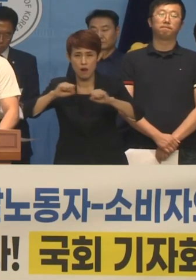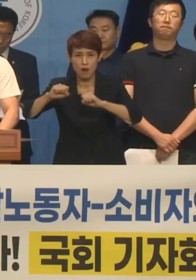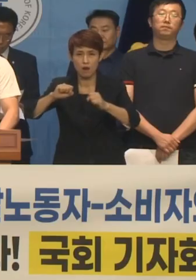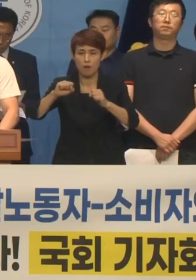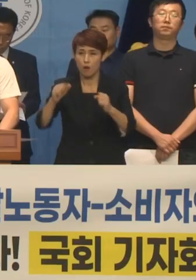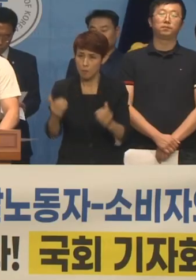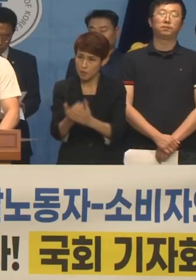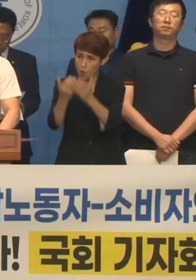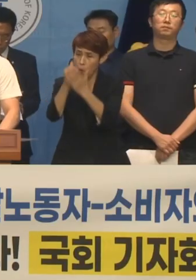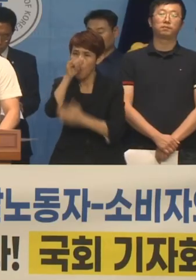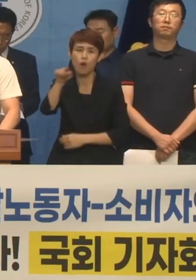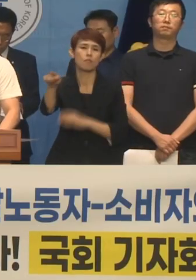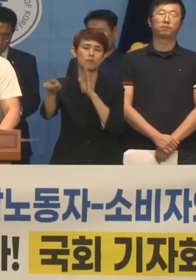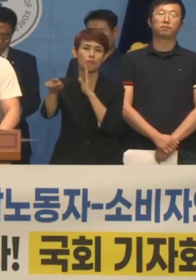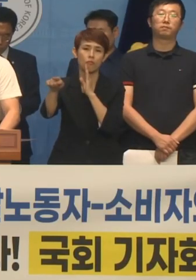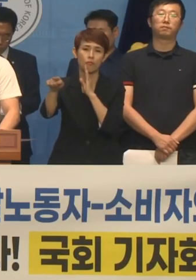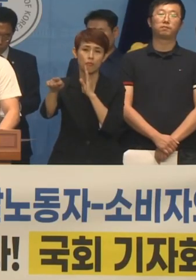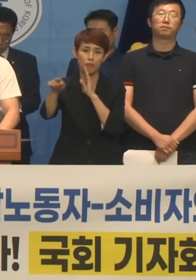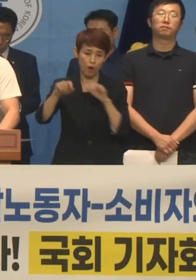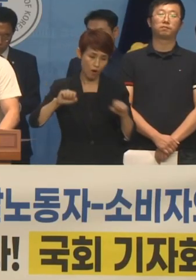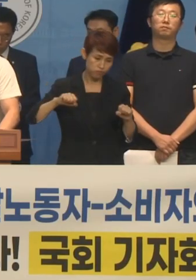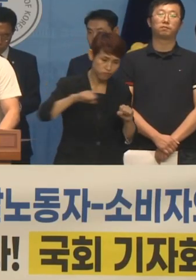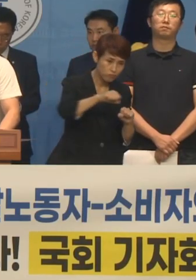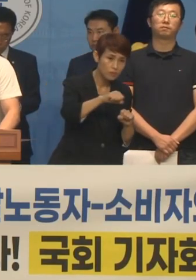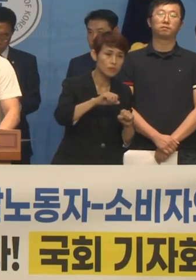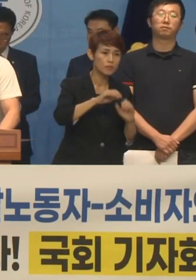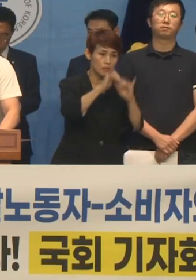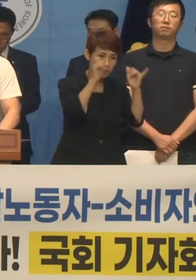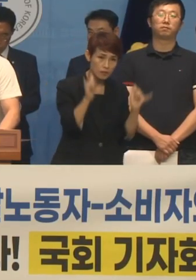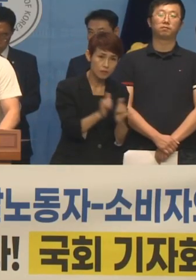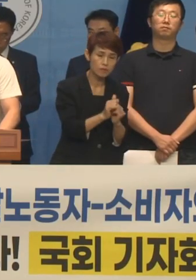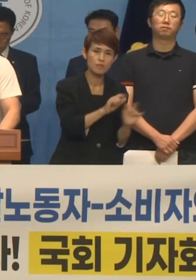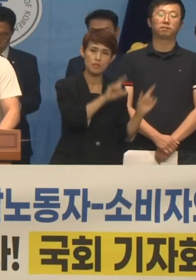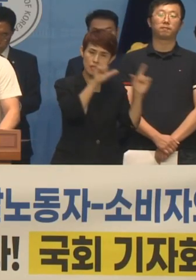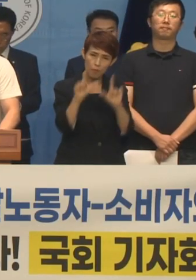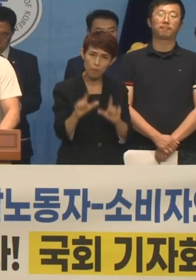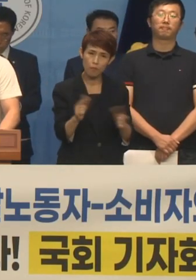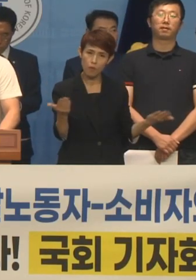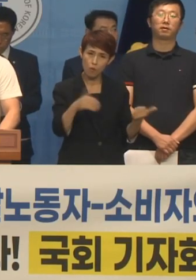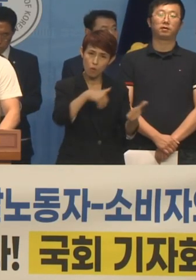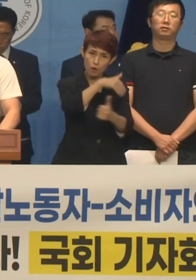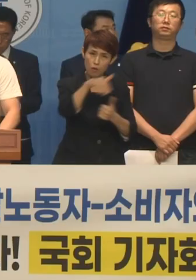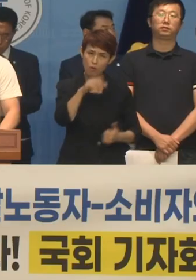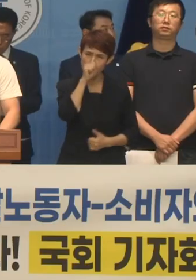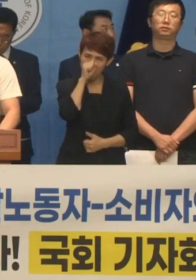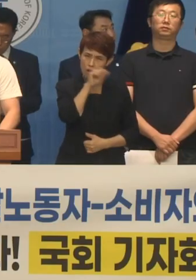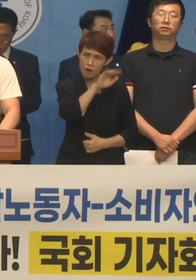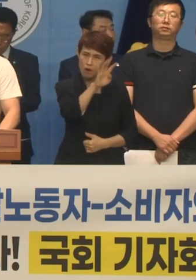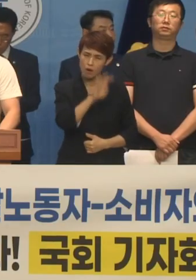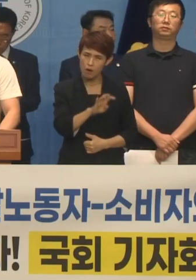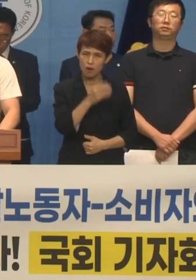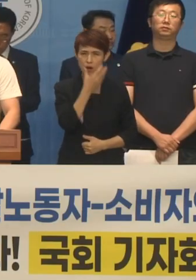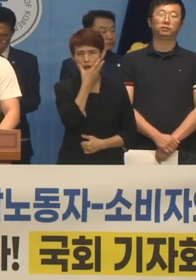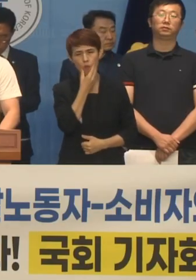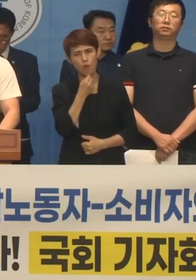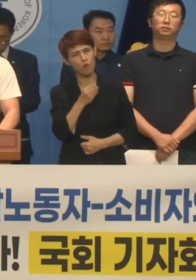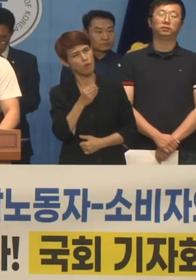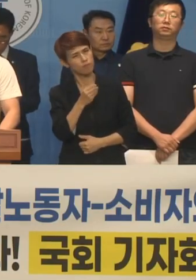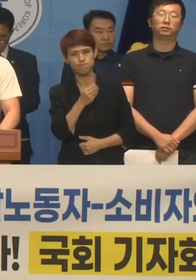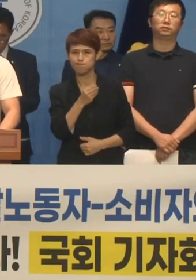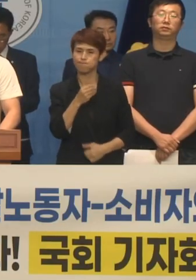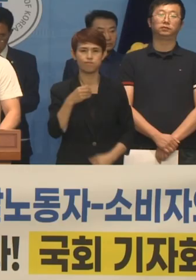눈부시게 성장했지만 과연 저희 라이더들의 삶이나 노동 환경은 그만큼 좋아졌는지 행복해졌는지